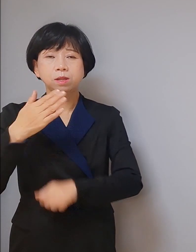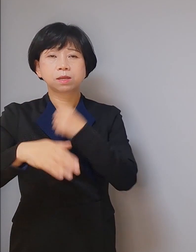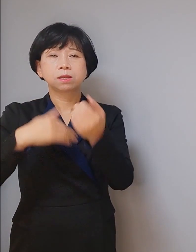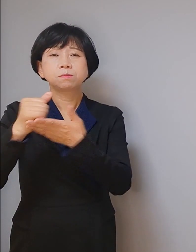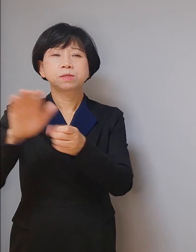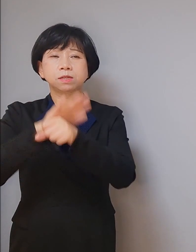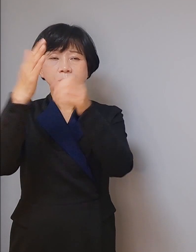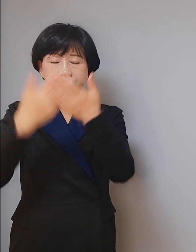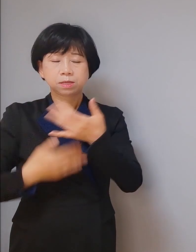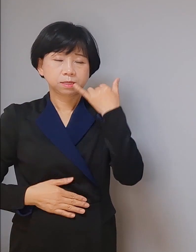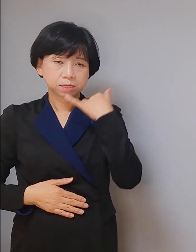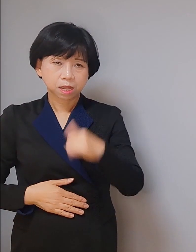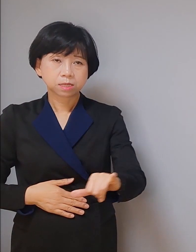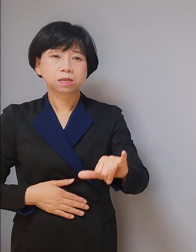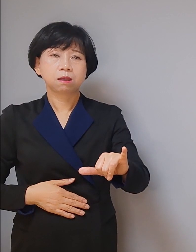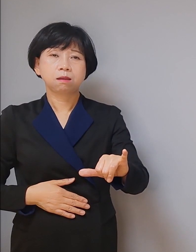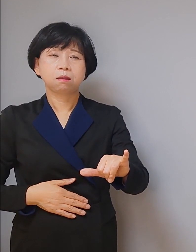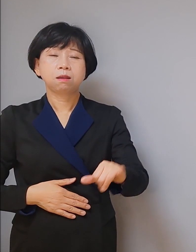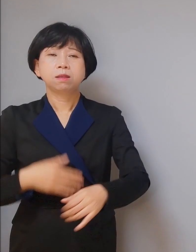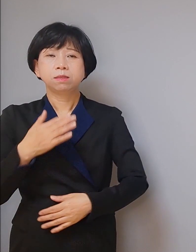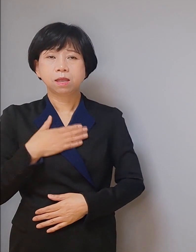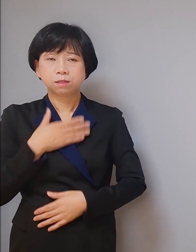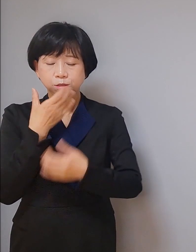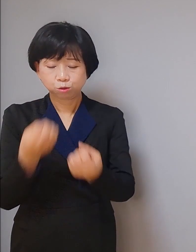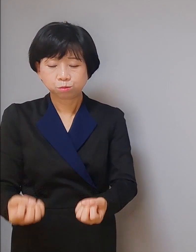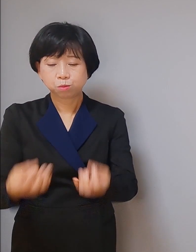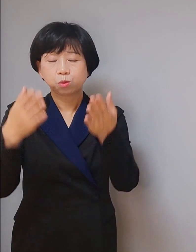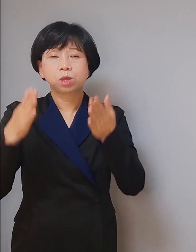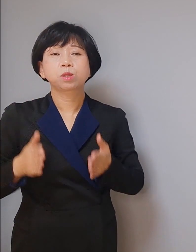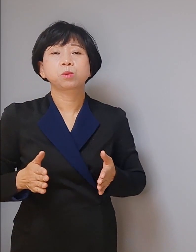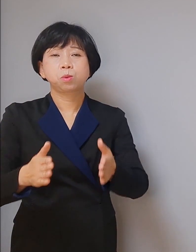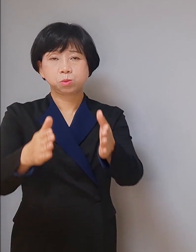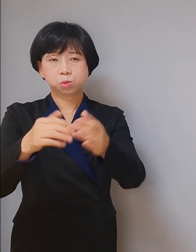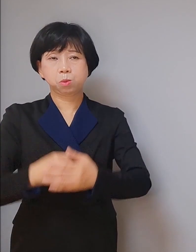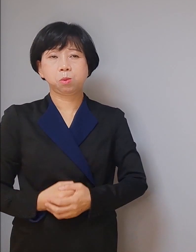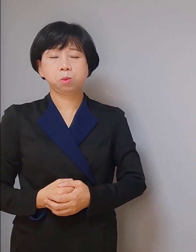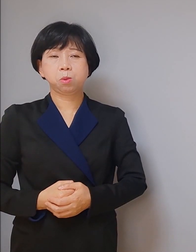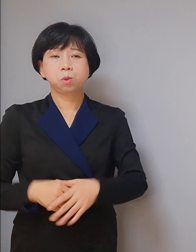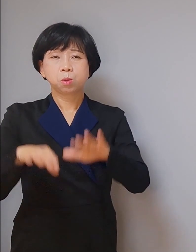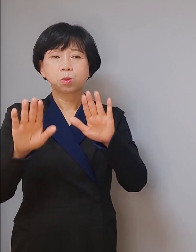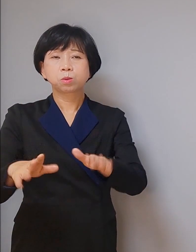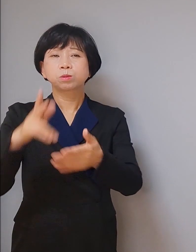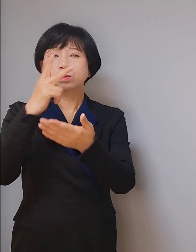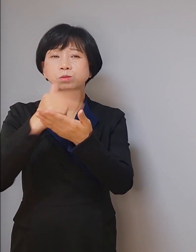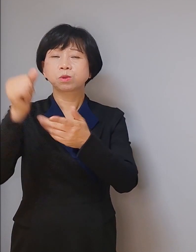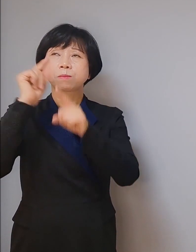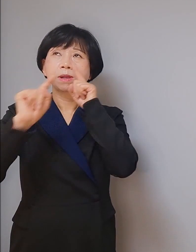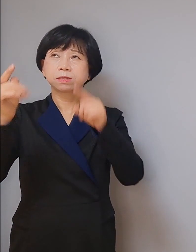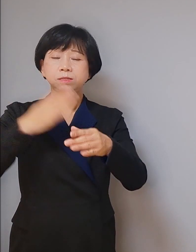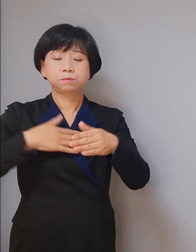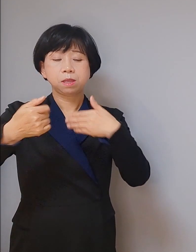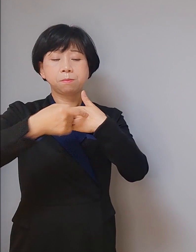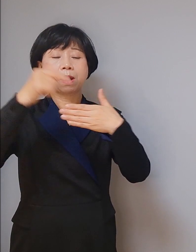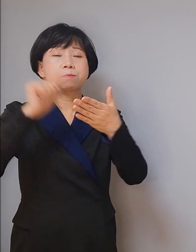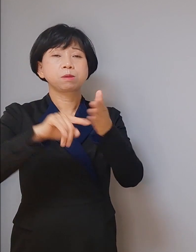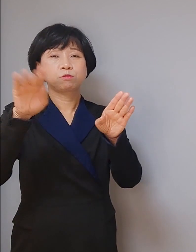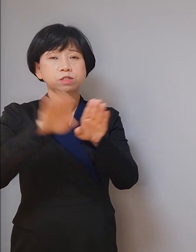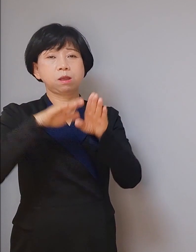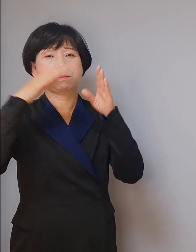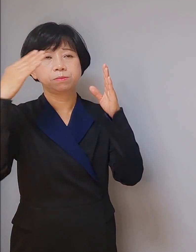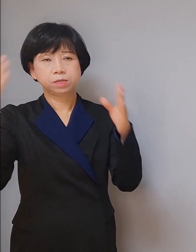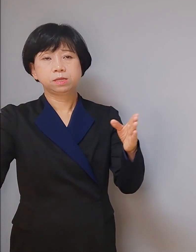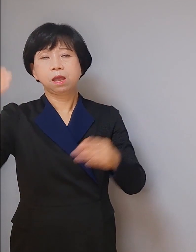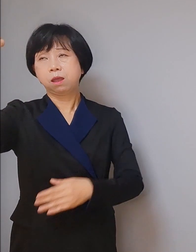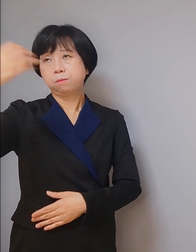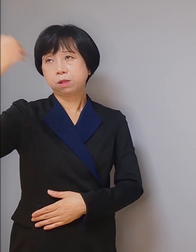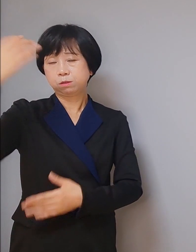하나님의 사랑받는 자녀입니다. 나는 축복의 통로입니다. 오늘도 주의 말씀에 내 마음의 문을